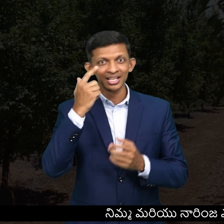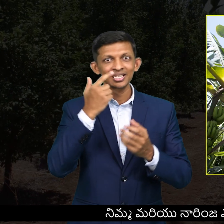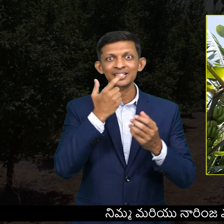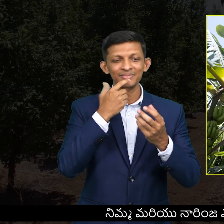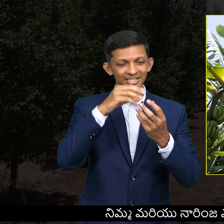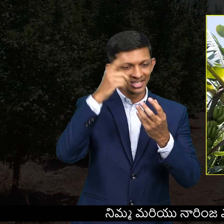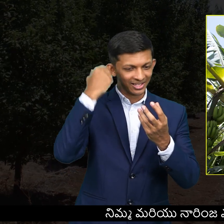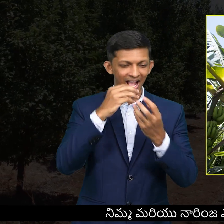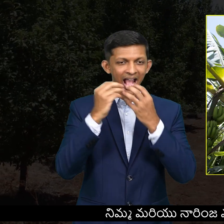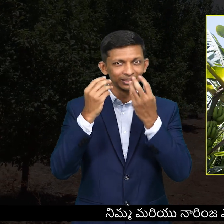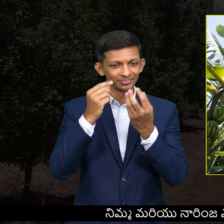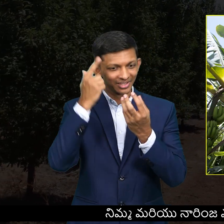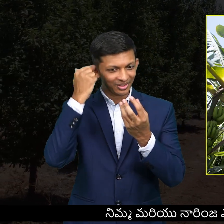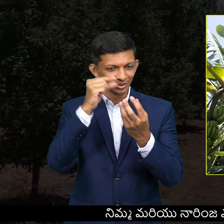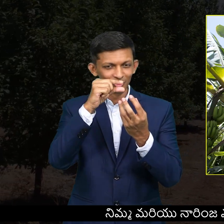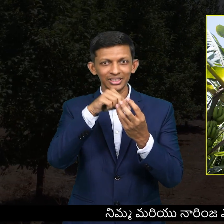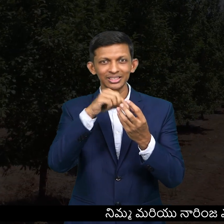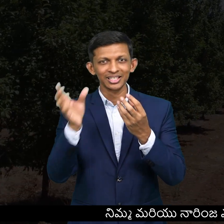చెట్లను పెంచుతారు.